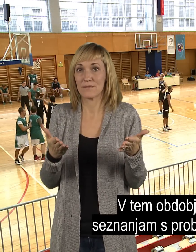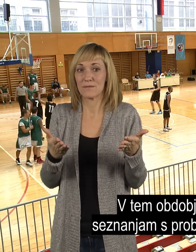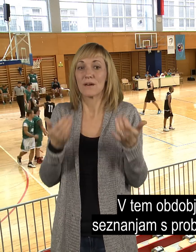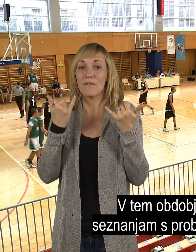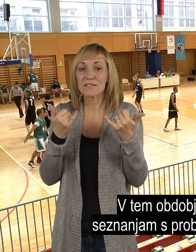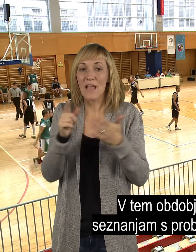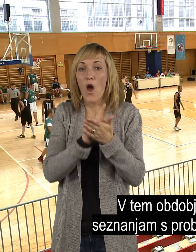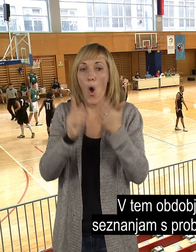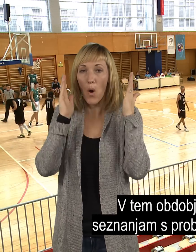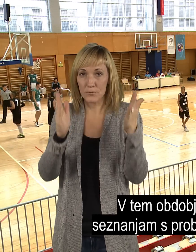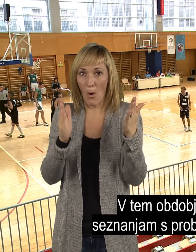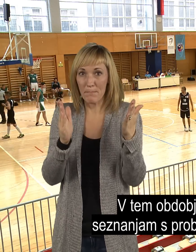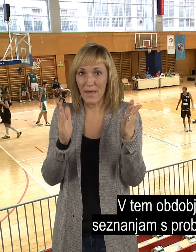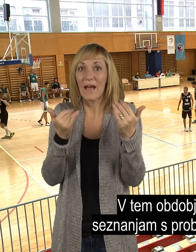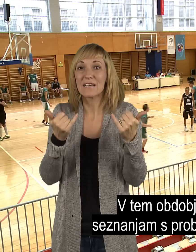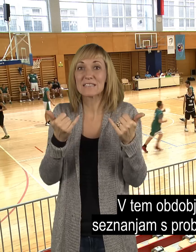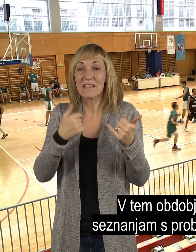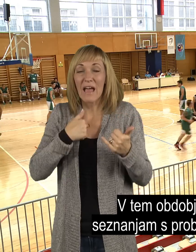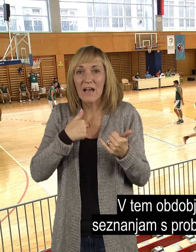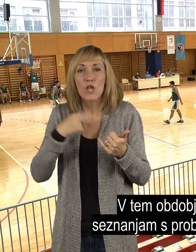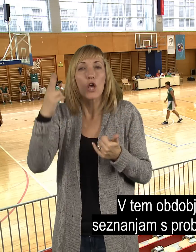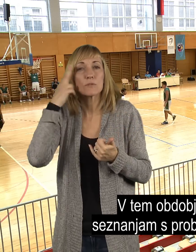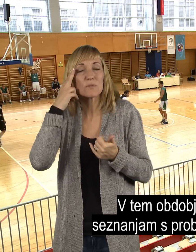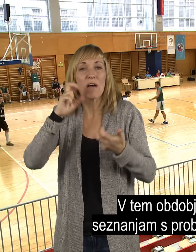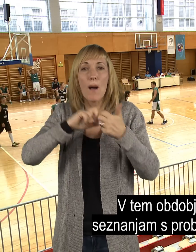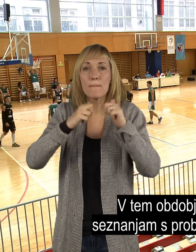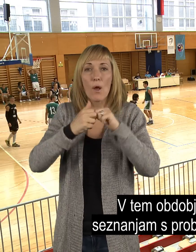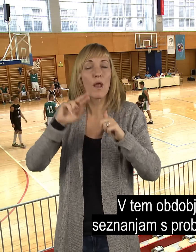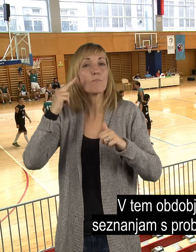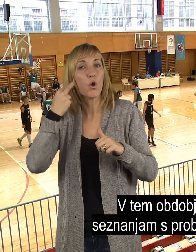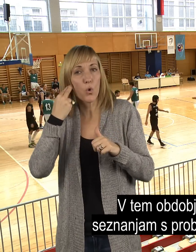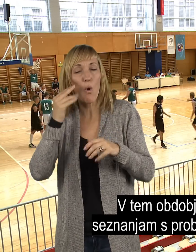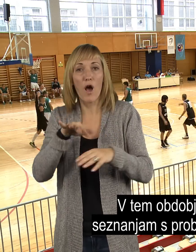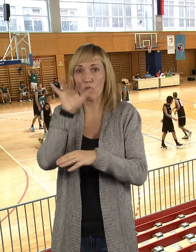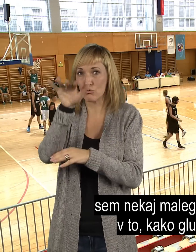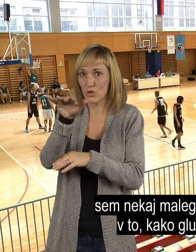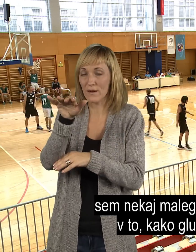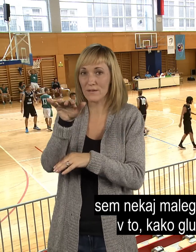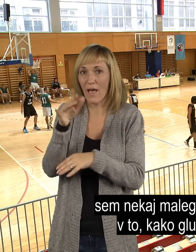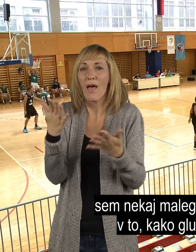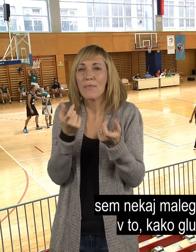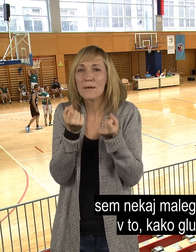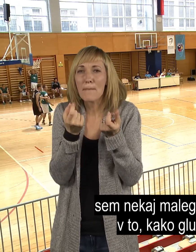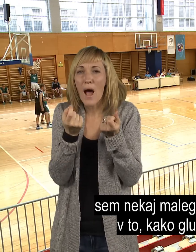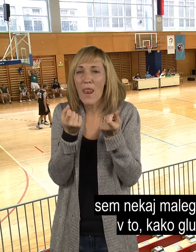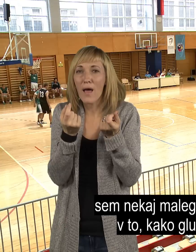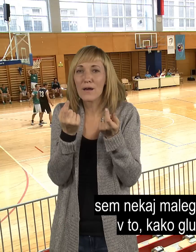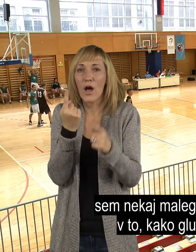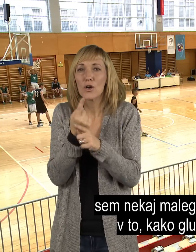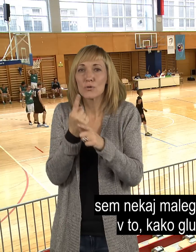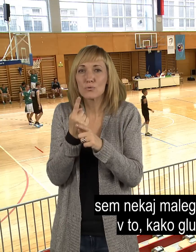v tem obdobju, ko se pravzaprav seznanjam z problematiko gluhe košarke, sem nekaj